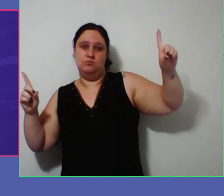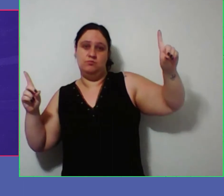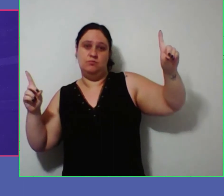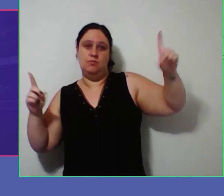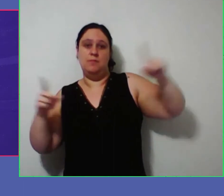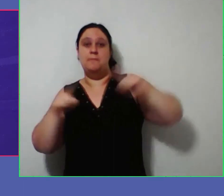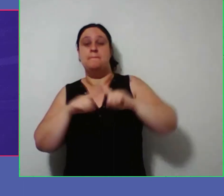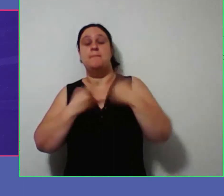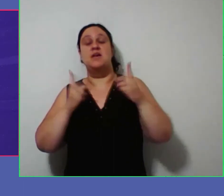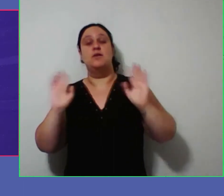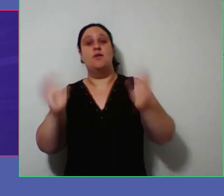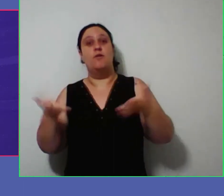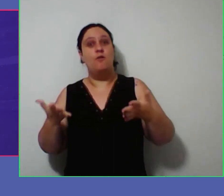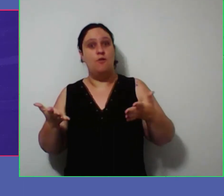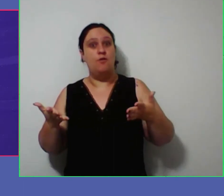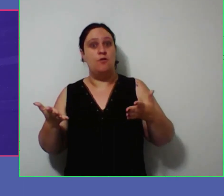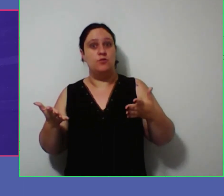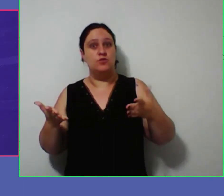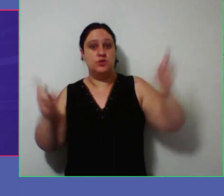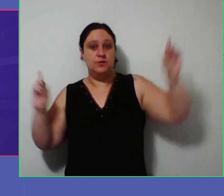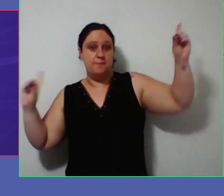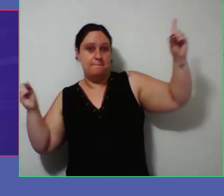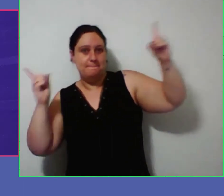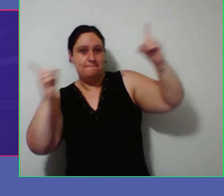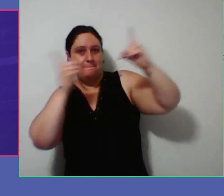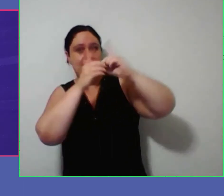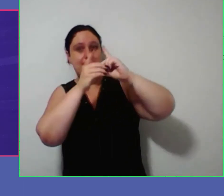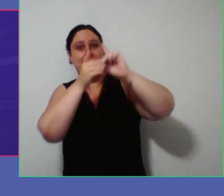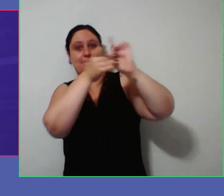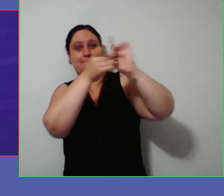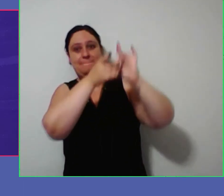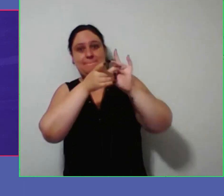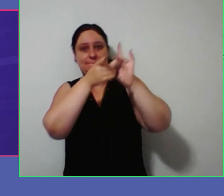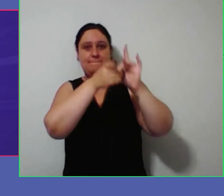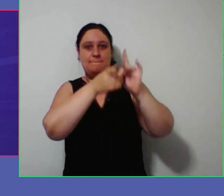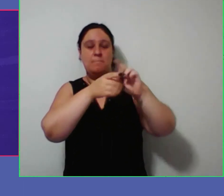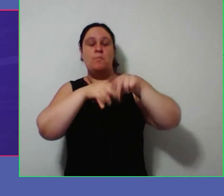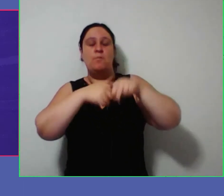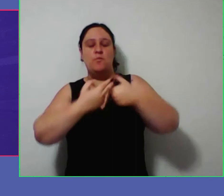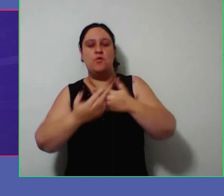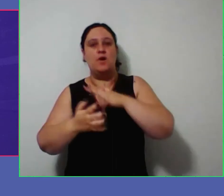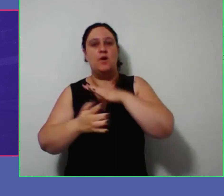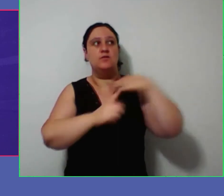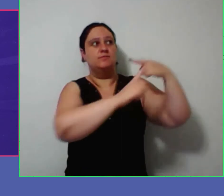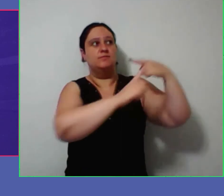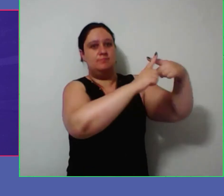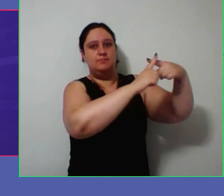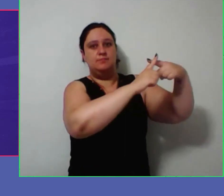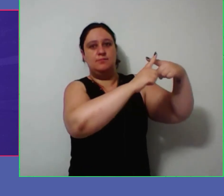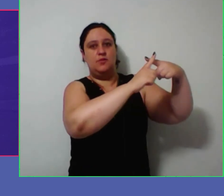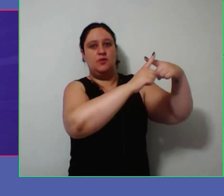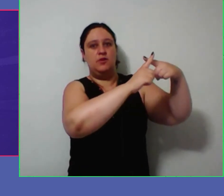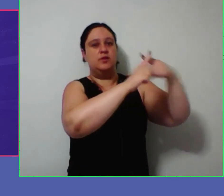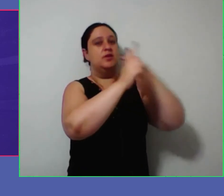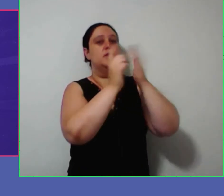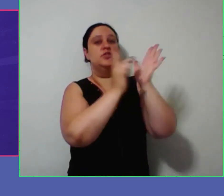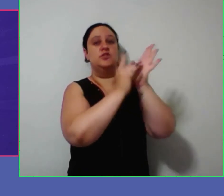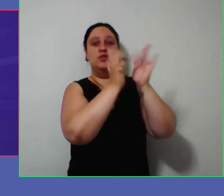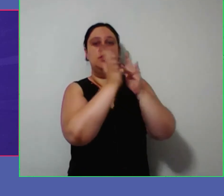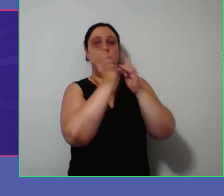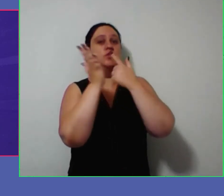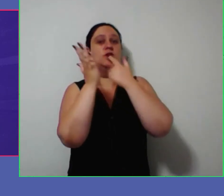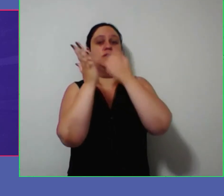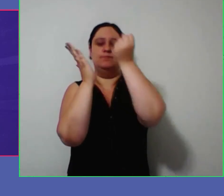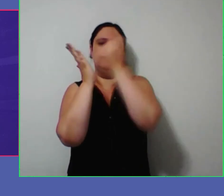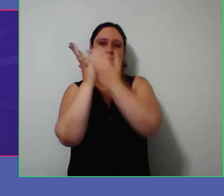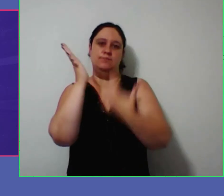somos aproximados pelo sangue de Cristo, porque Ele é a